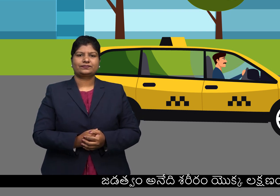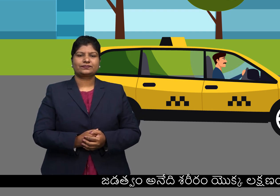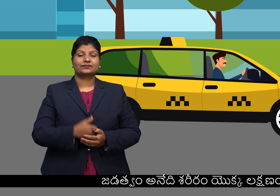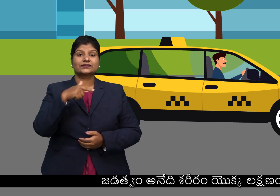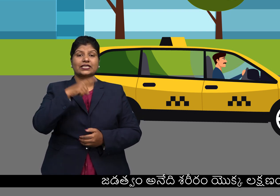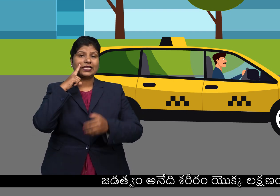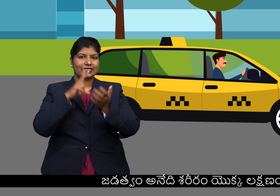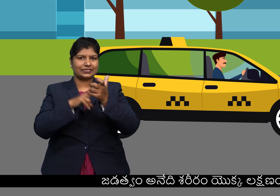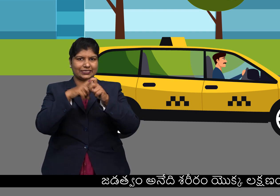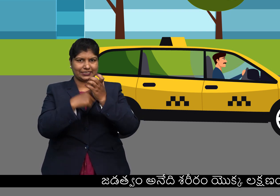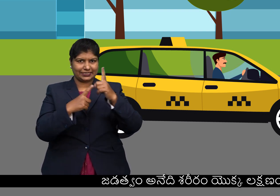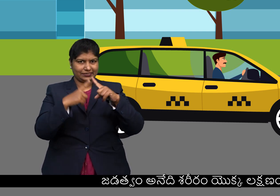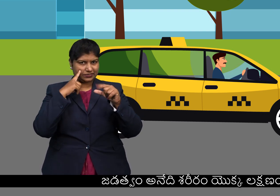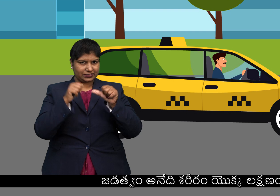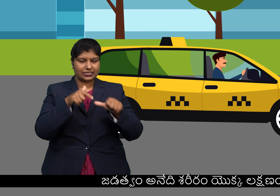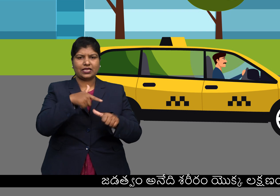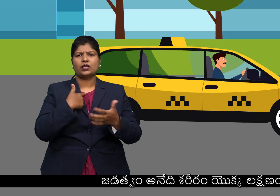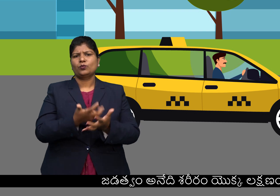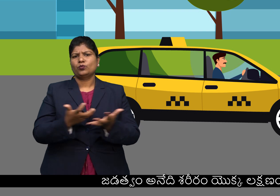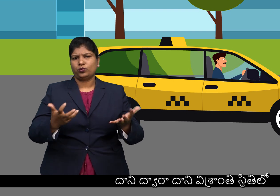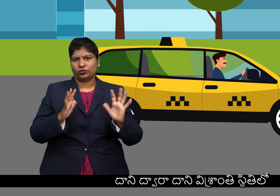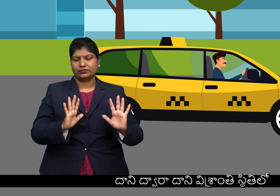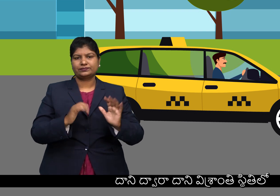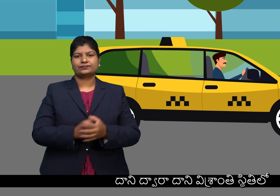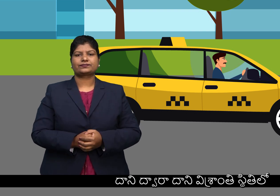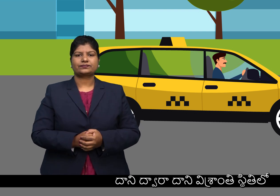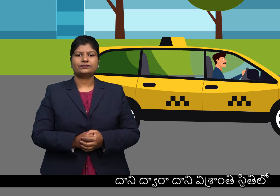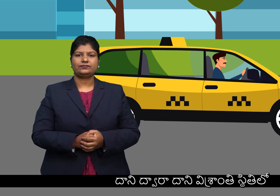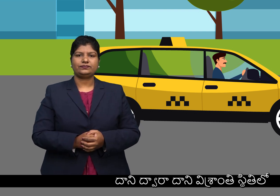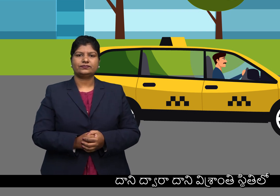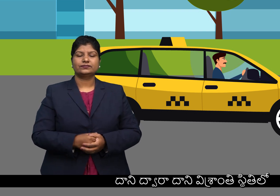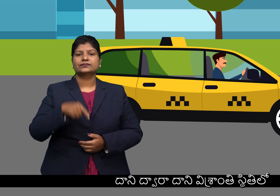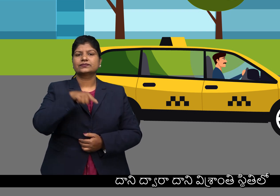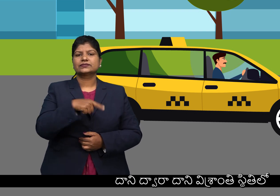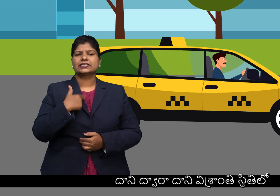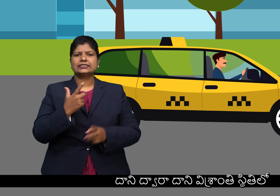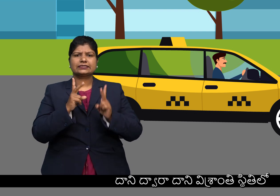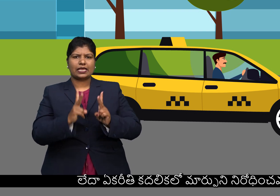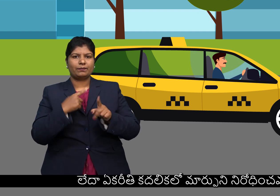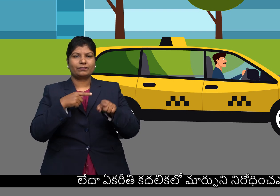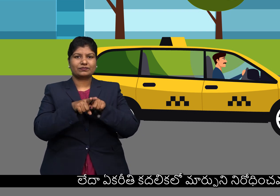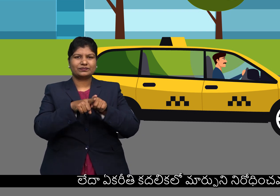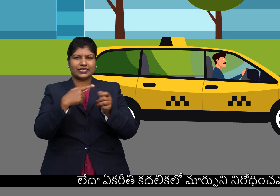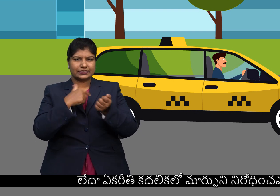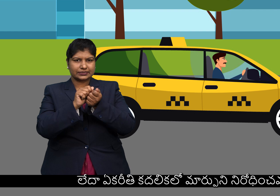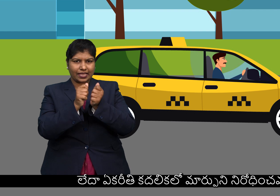జడత్వం అనేది శరీరం యొక్క లక్షణం. దాని ద్వారా దాని విశ్రాంతి స్థితిలో లేదా ఏకరీతి